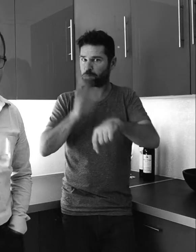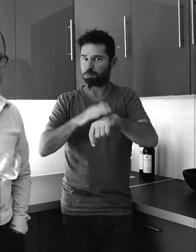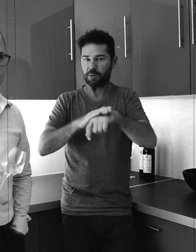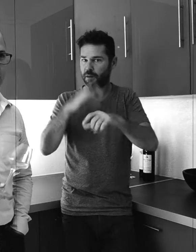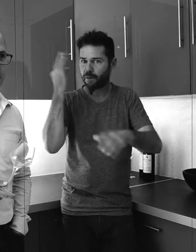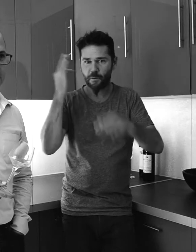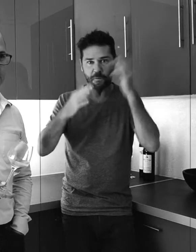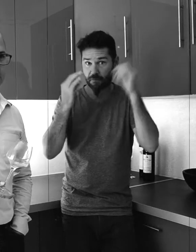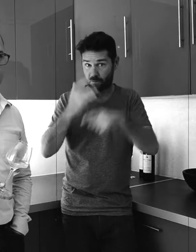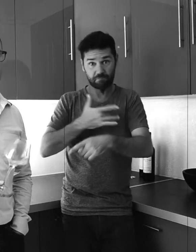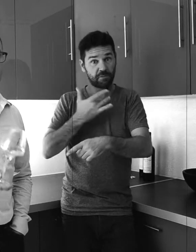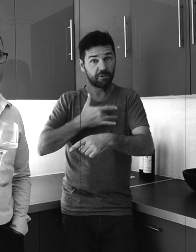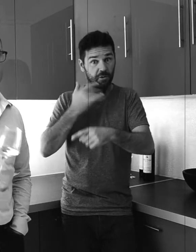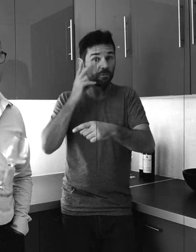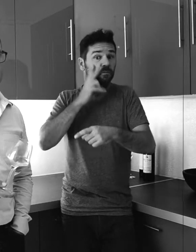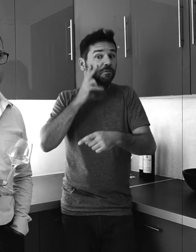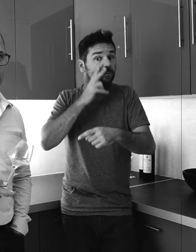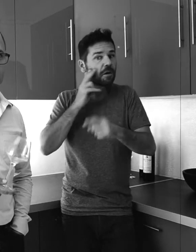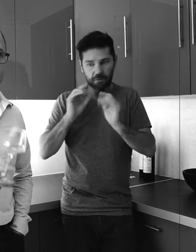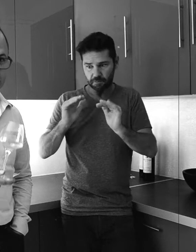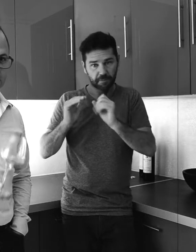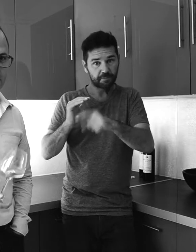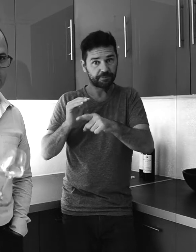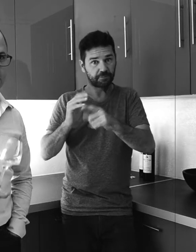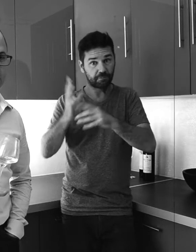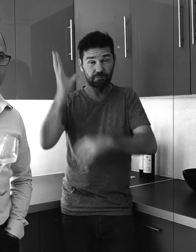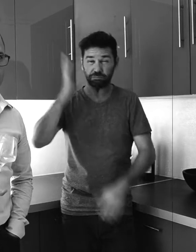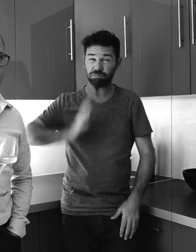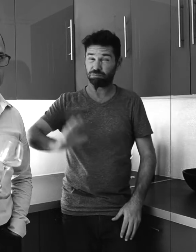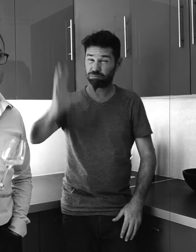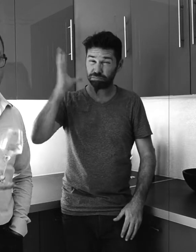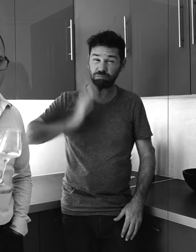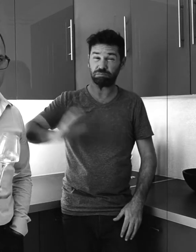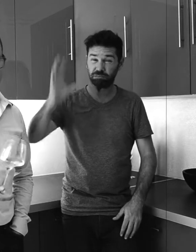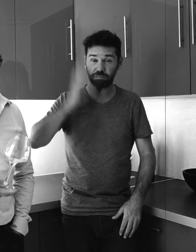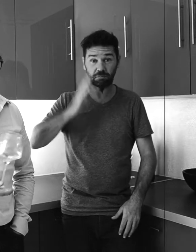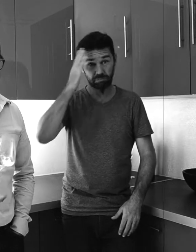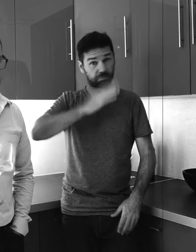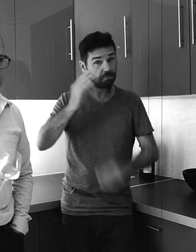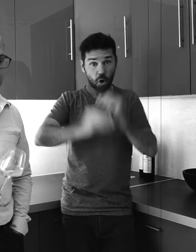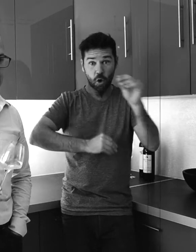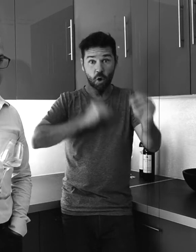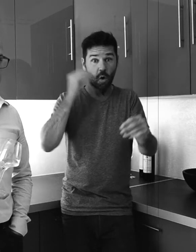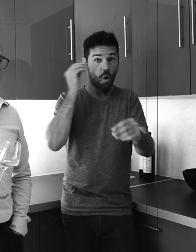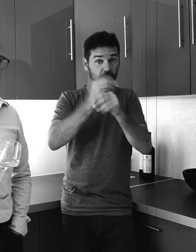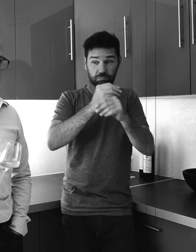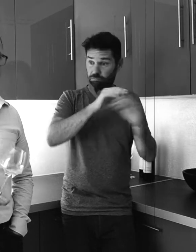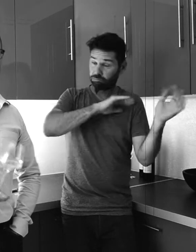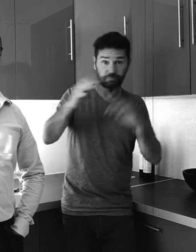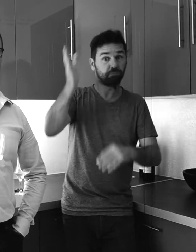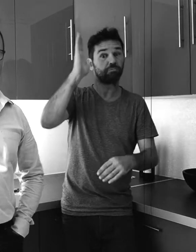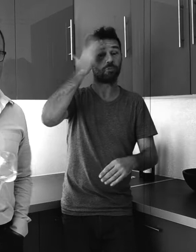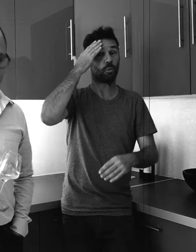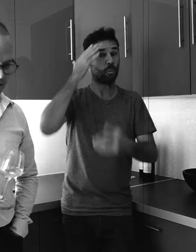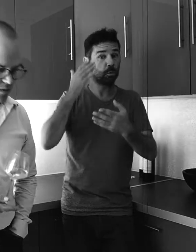c'est intéressant et c'est un vin quand même qui est très ancien, qui est très connu dans le monde entier. Il faut